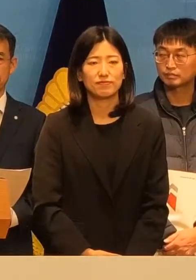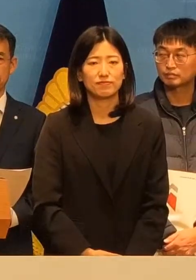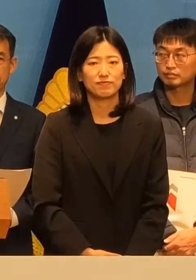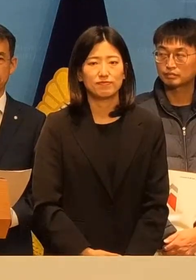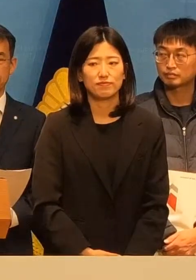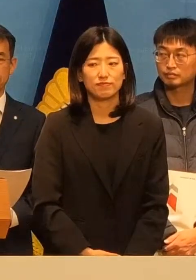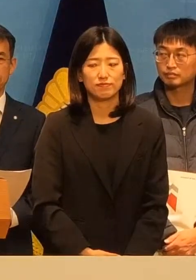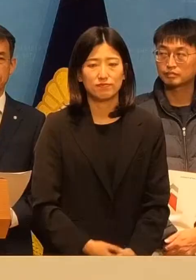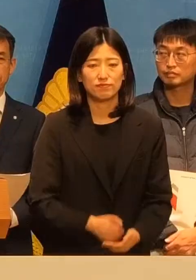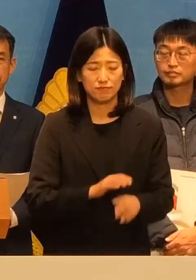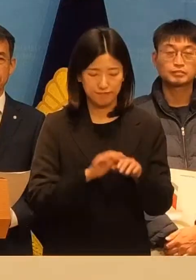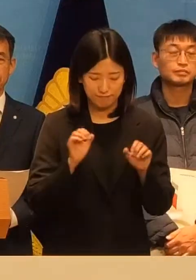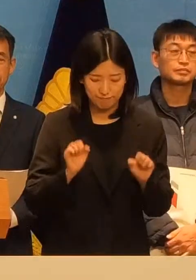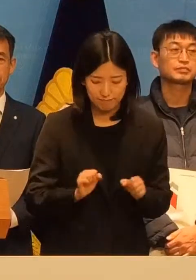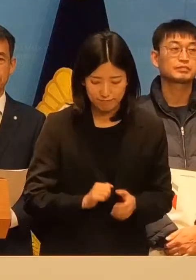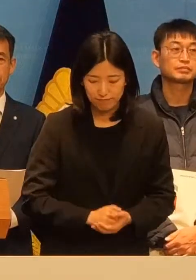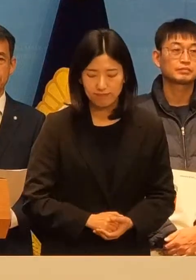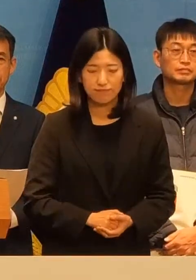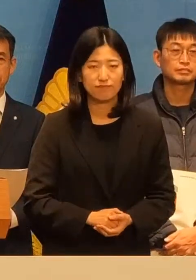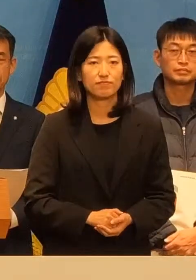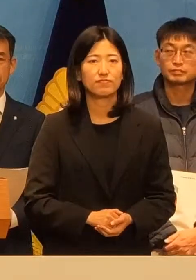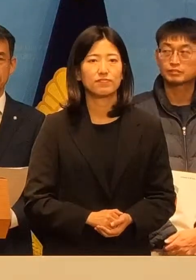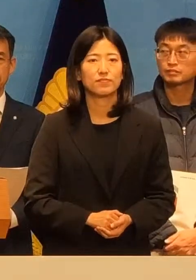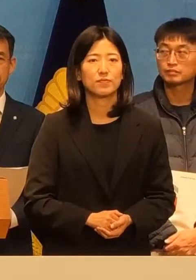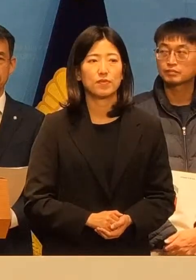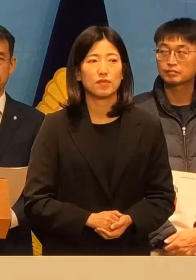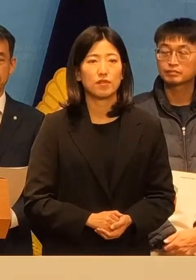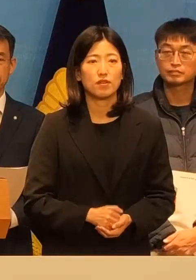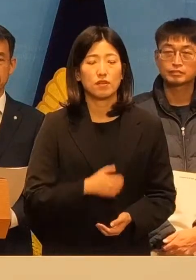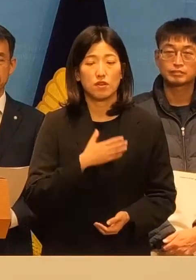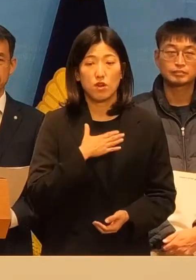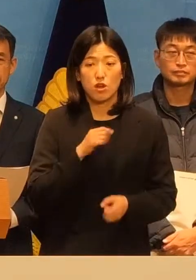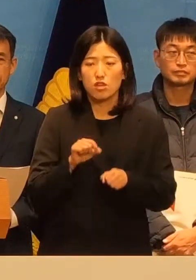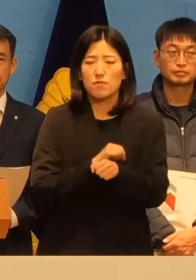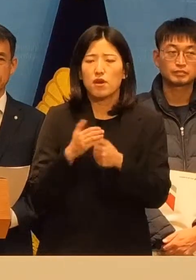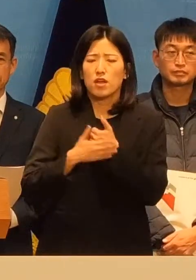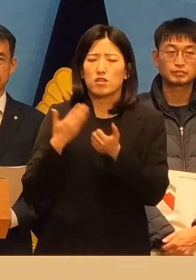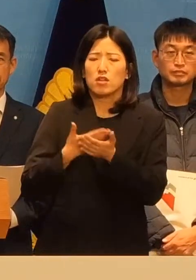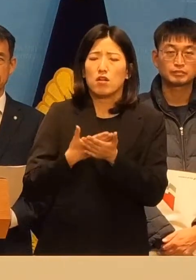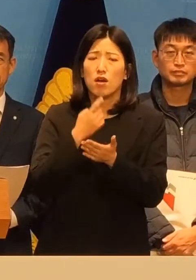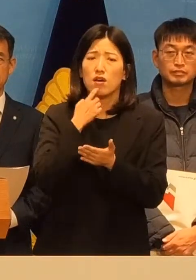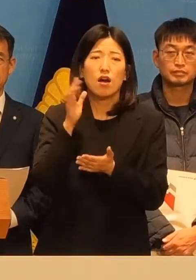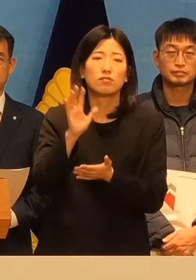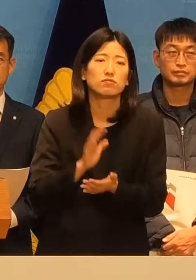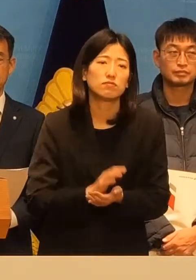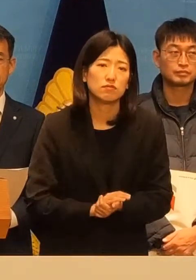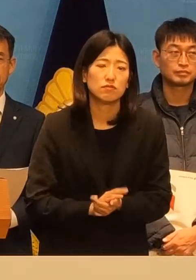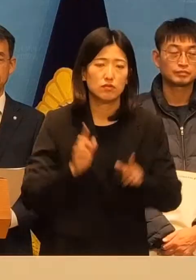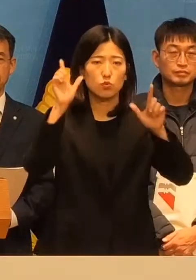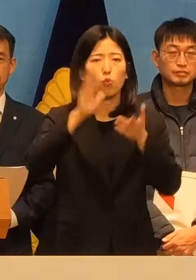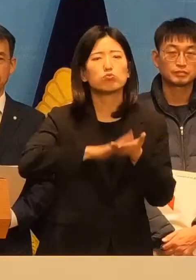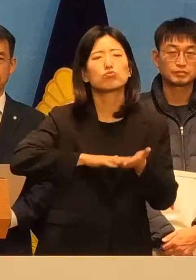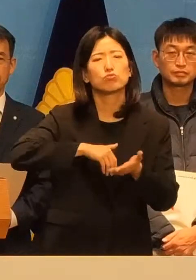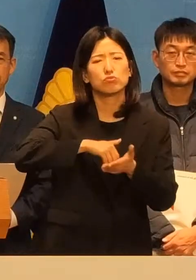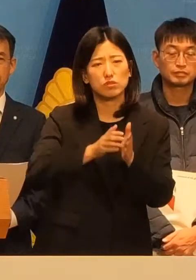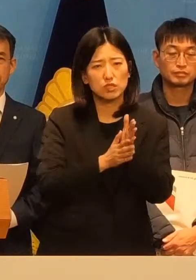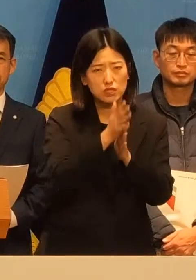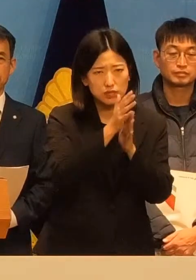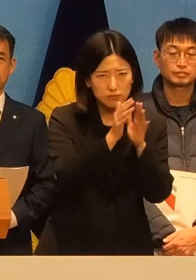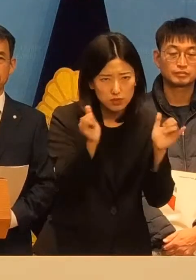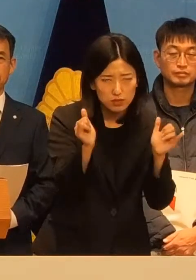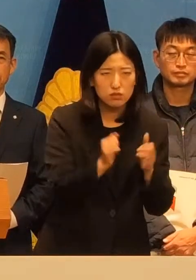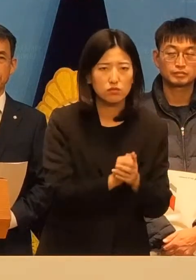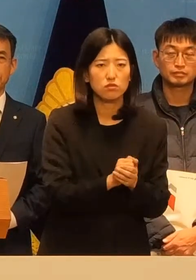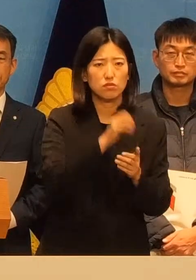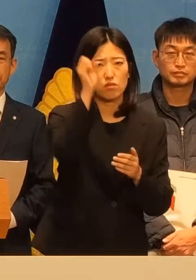네, 저는 오늘 이 자리에서 저희의 특혜를 원하는 것이 아니라 동두천 시민을 포함해서